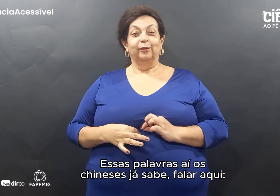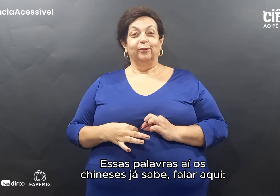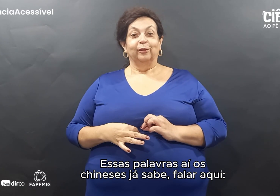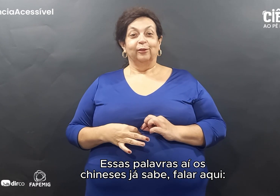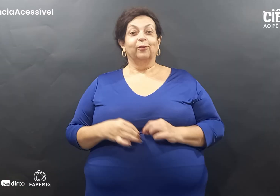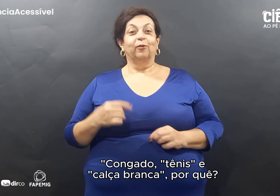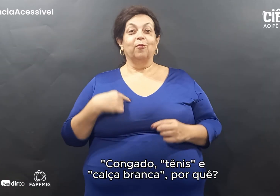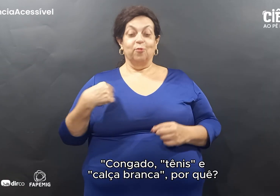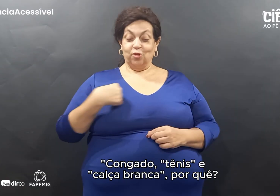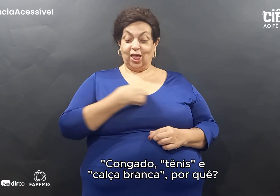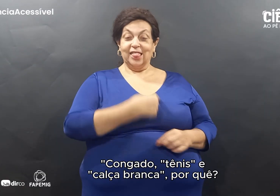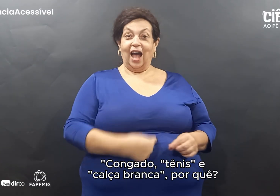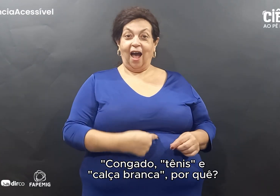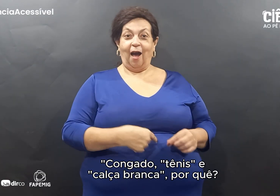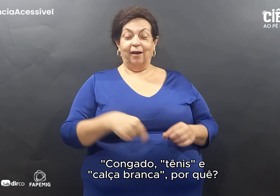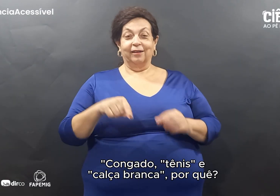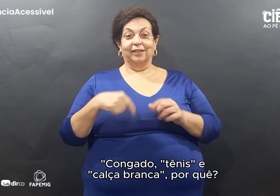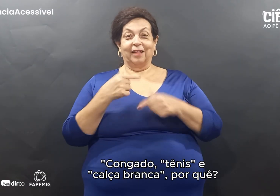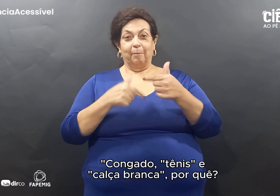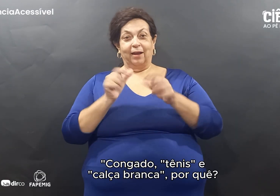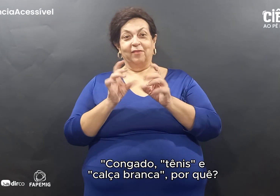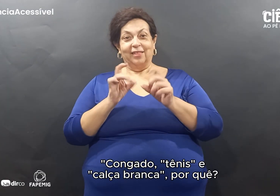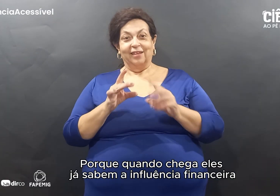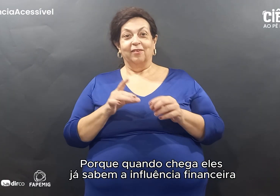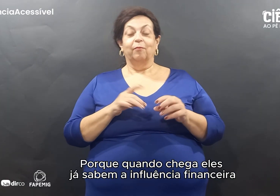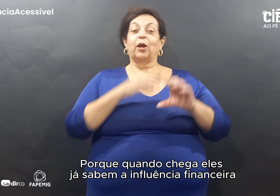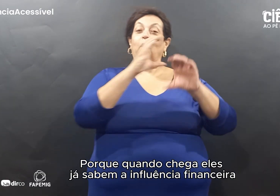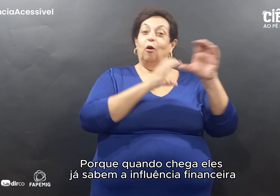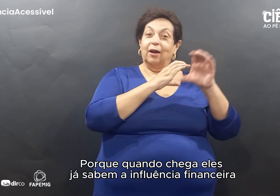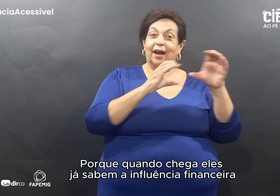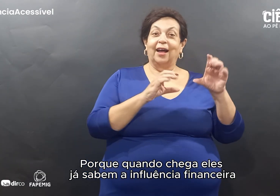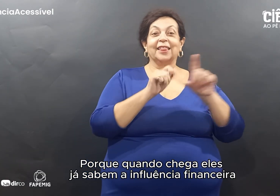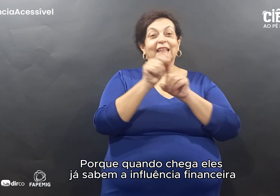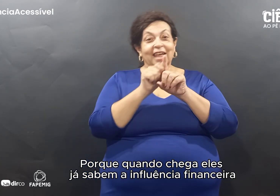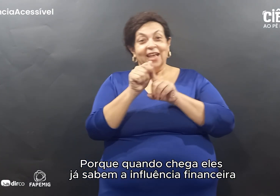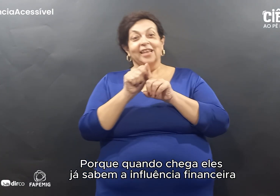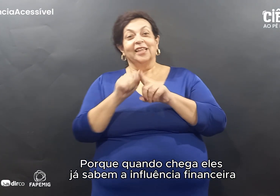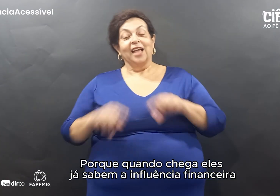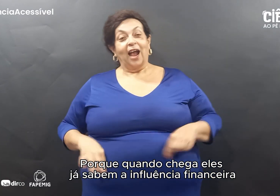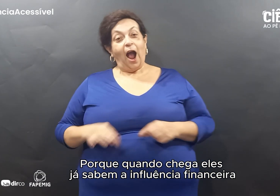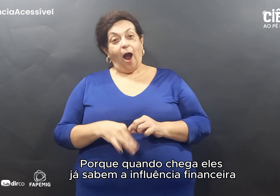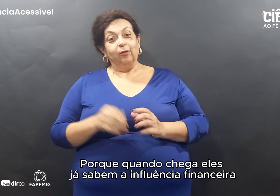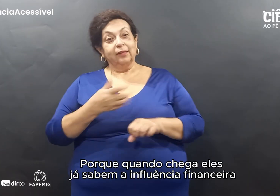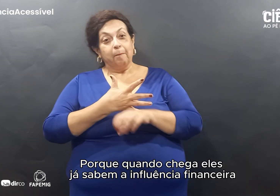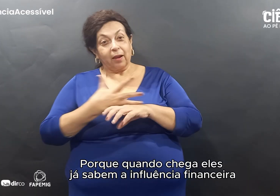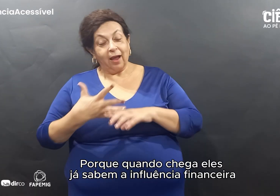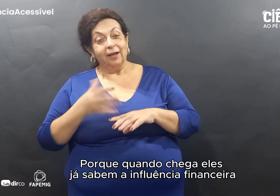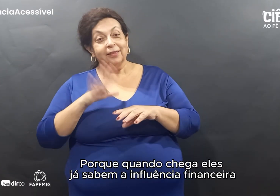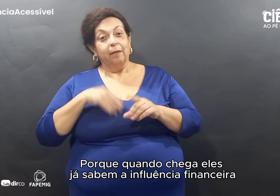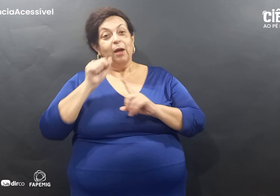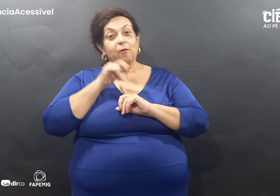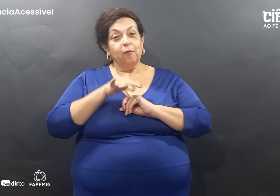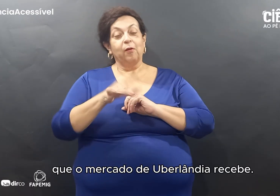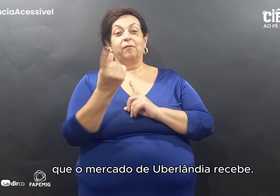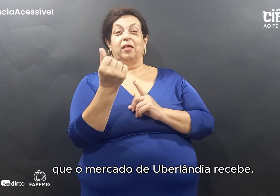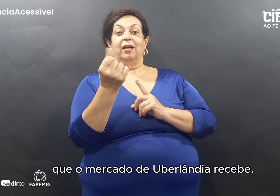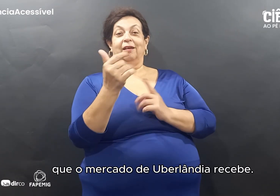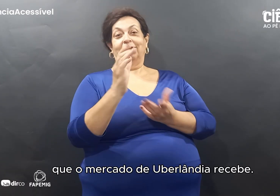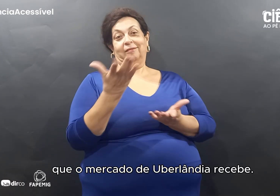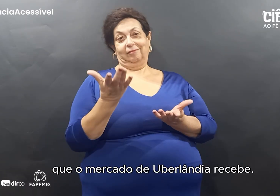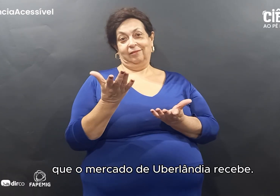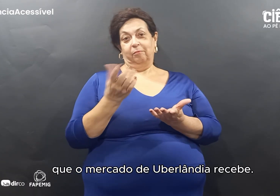já sabem falar aqui. Congado, tênis e calça branca. Por quê? Porque quando chega, eles já sabem a influência financeira que